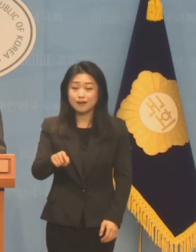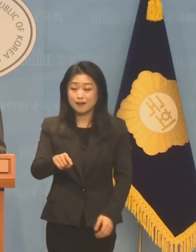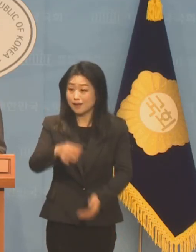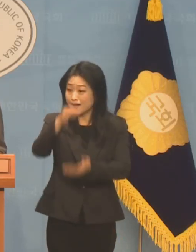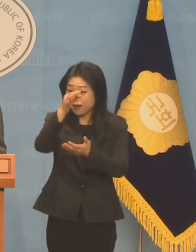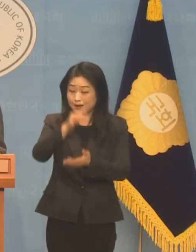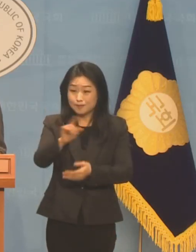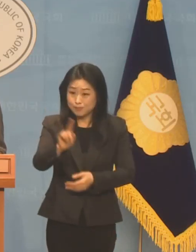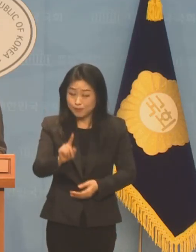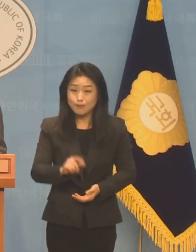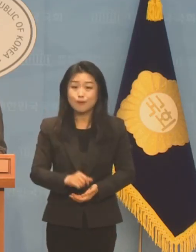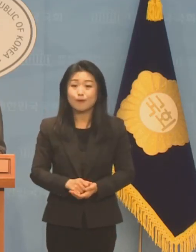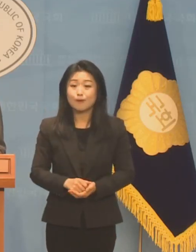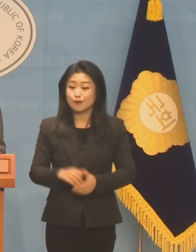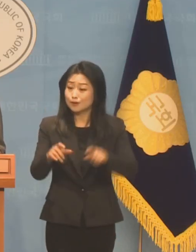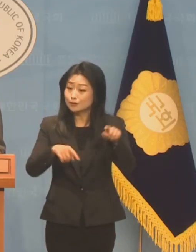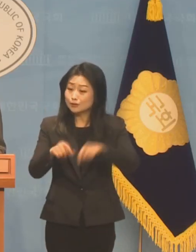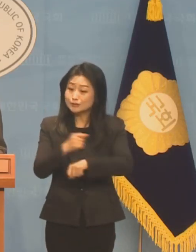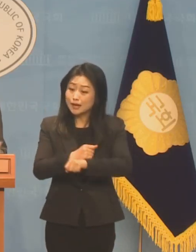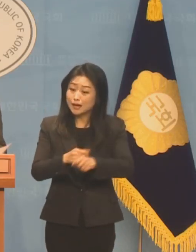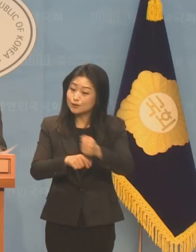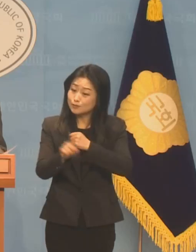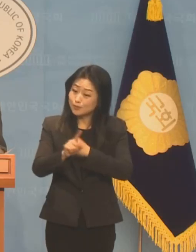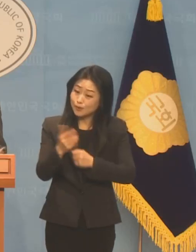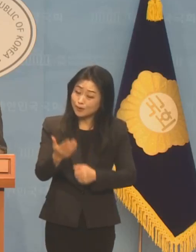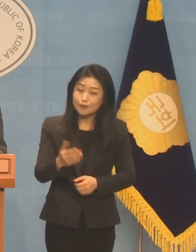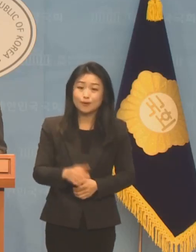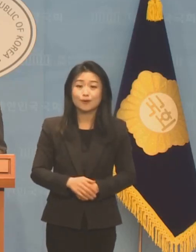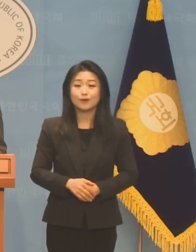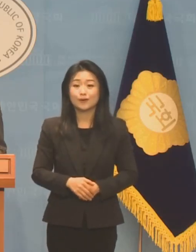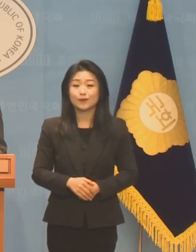가치에 기대어 정치를 할 생각입니까?